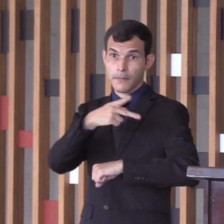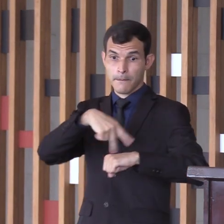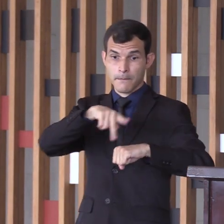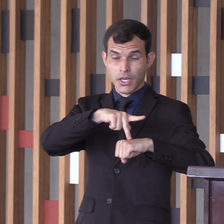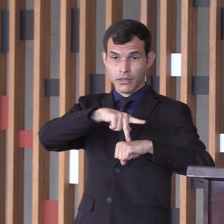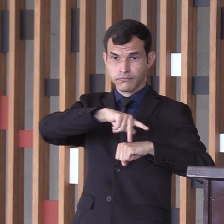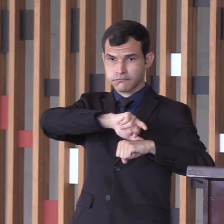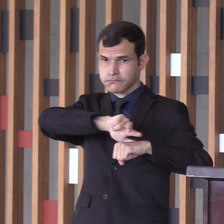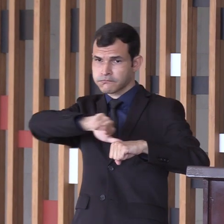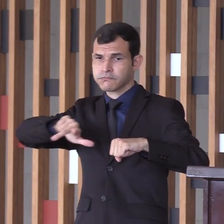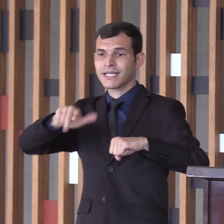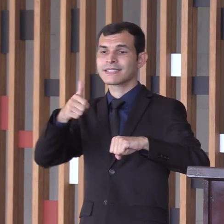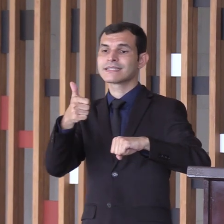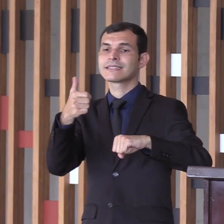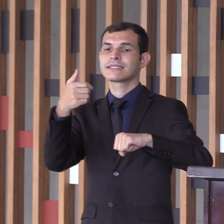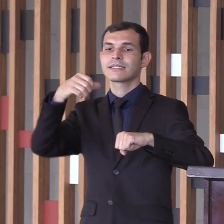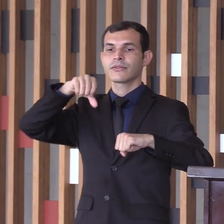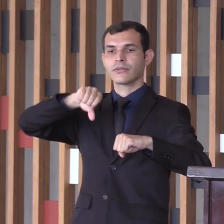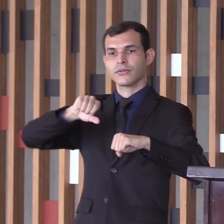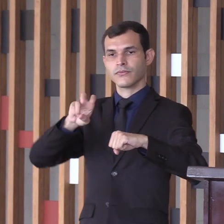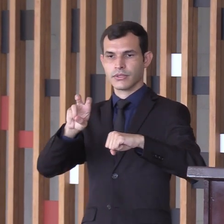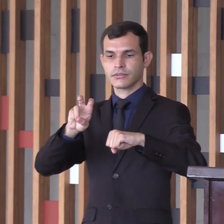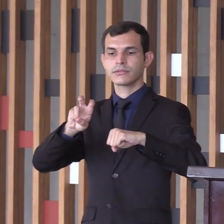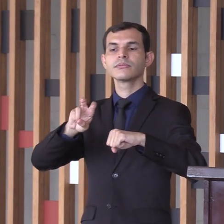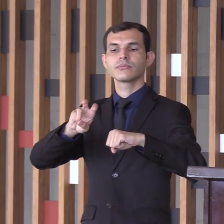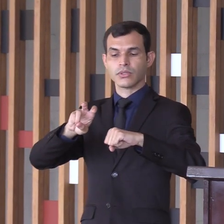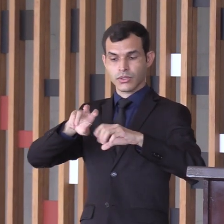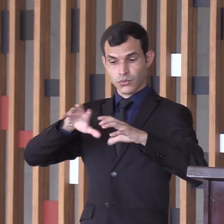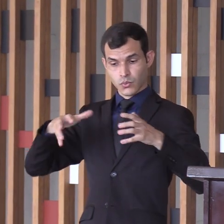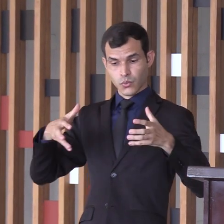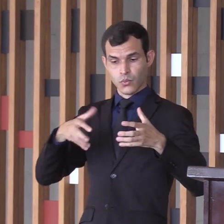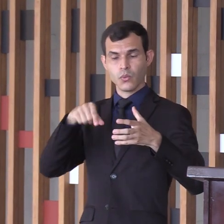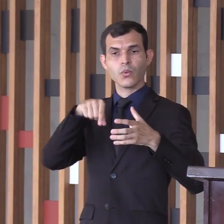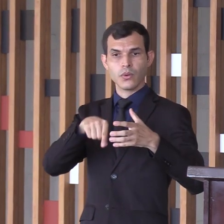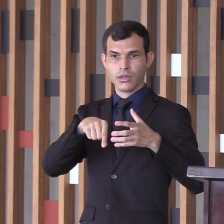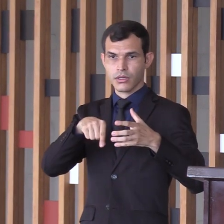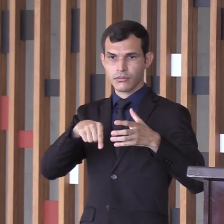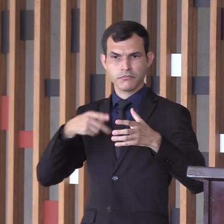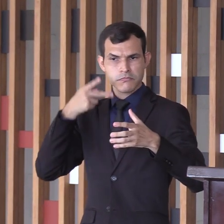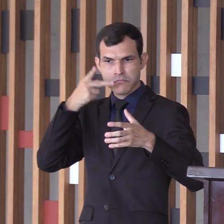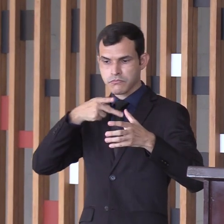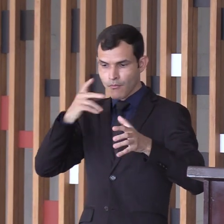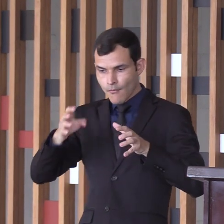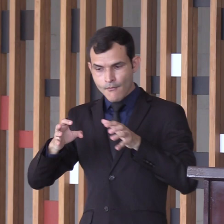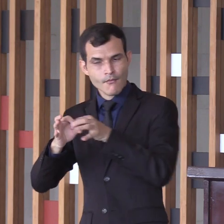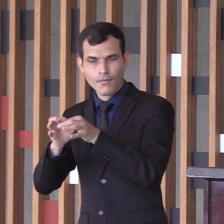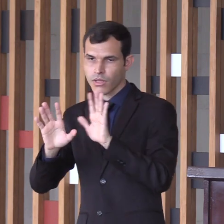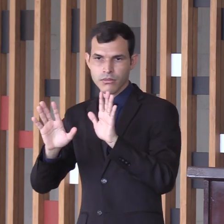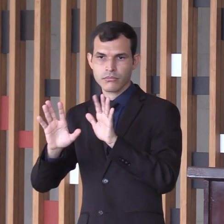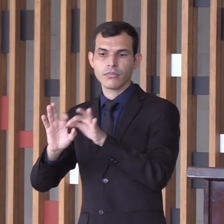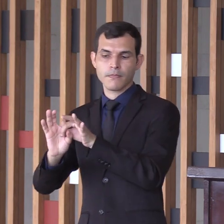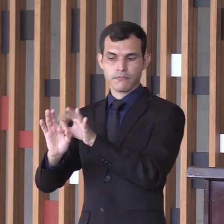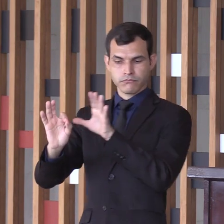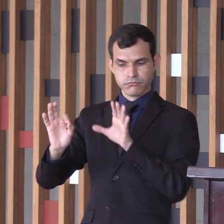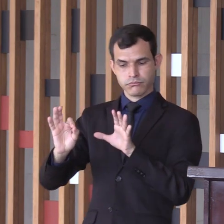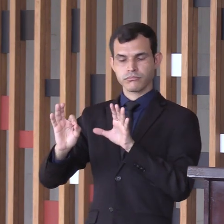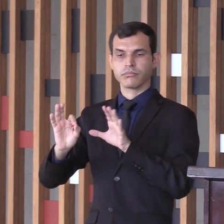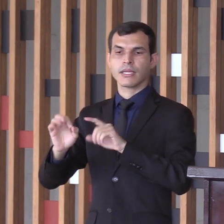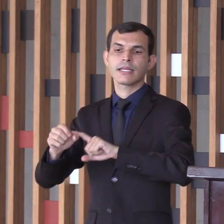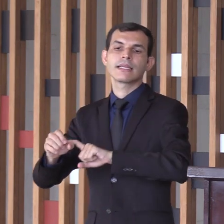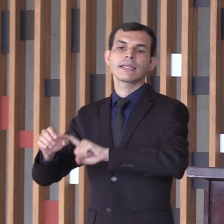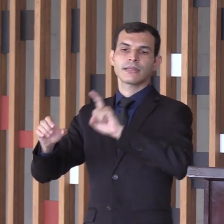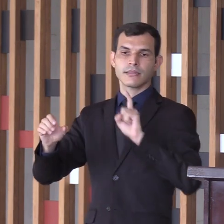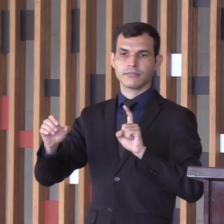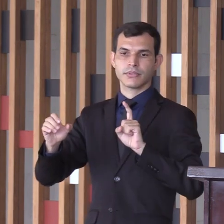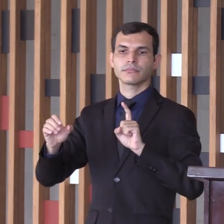países-membros, trata-se de uma organização apolítica, autônoma e independente, com status de órgão